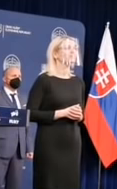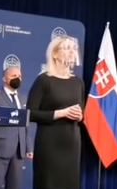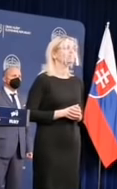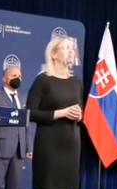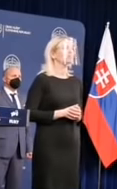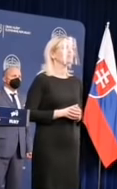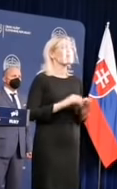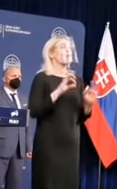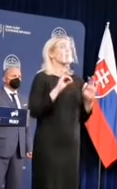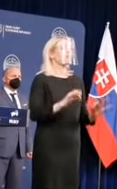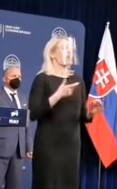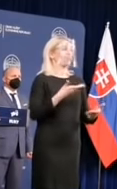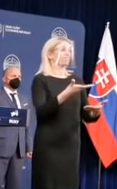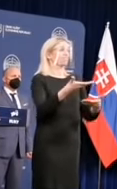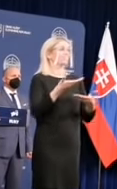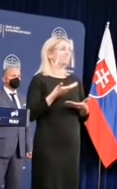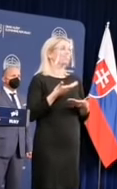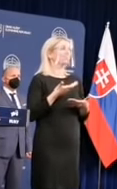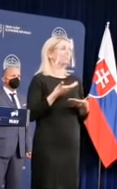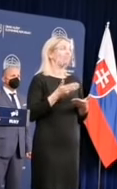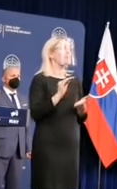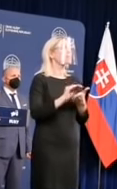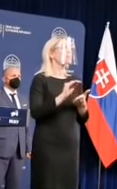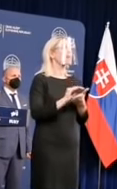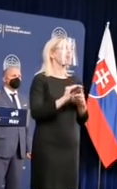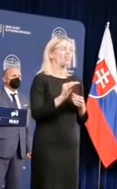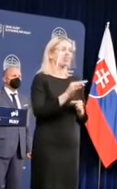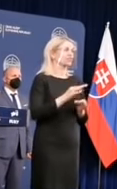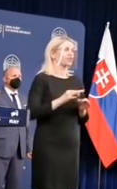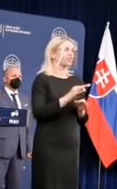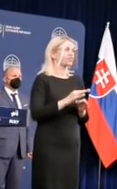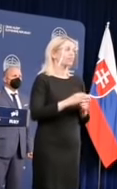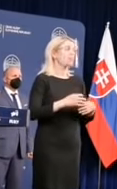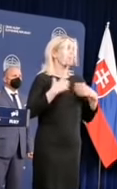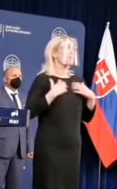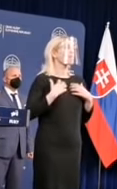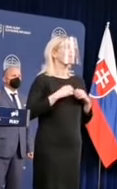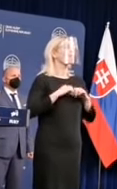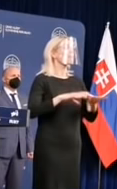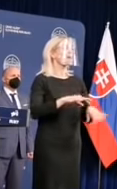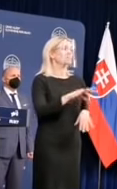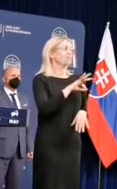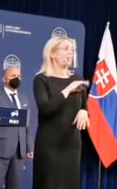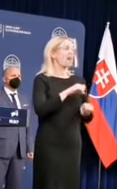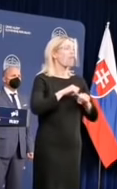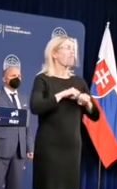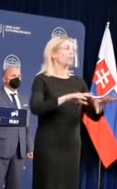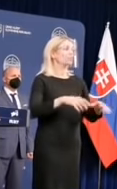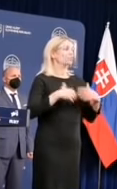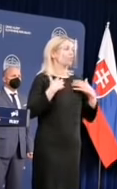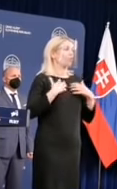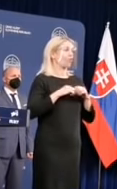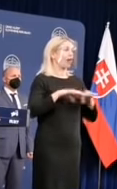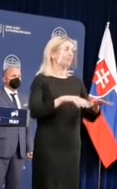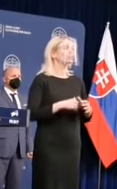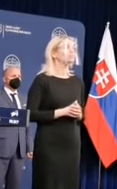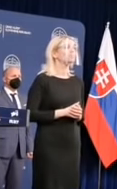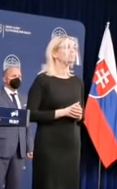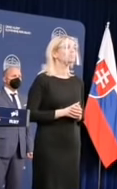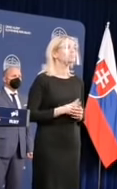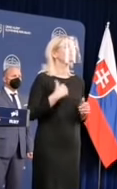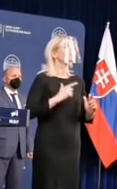však dostali mimoriadne nešťastie, pandémiu smrteľného vírusu COVID-19 a zažili sme